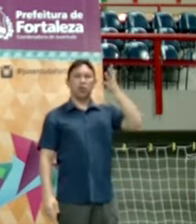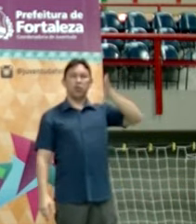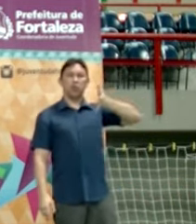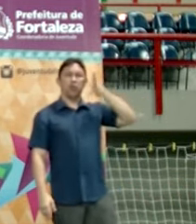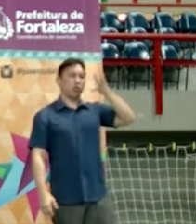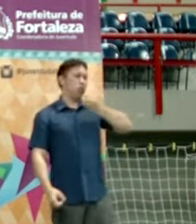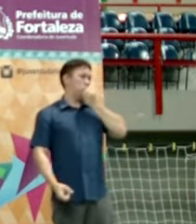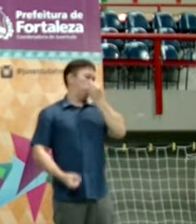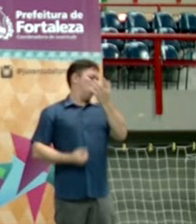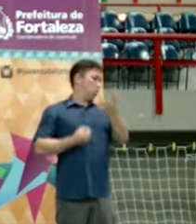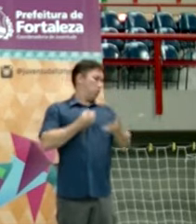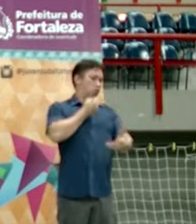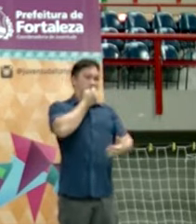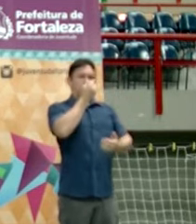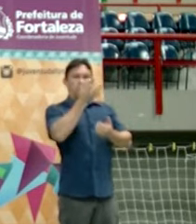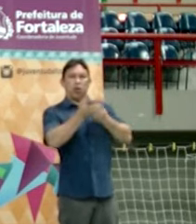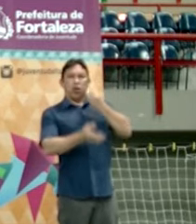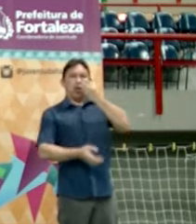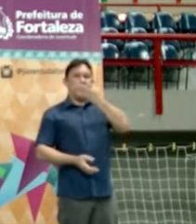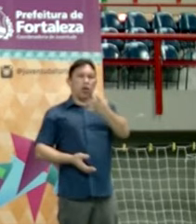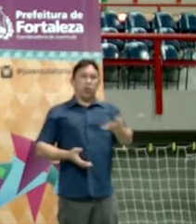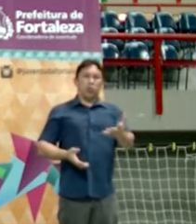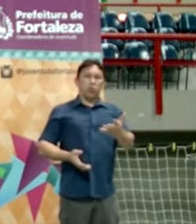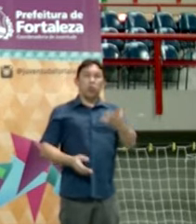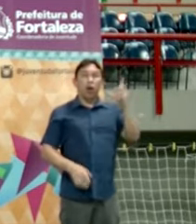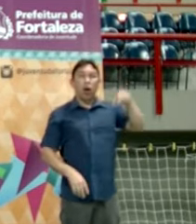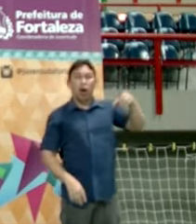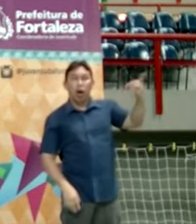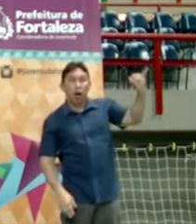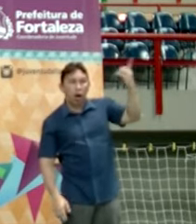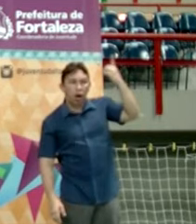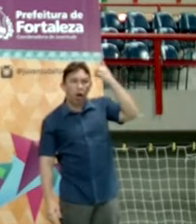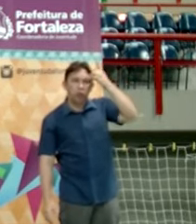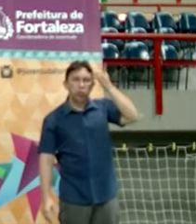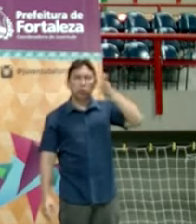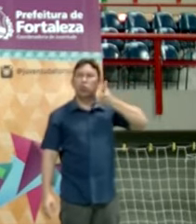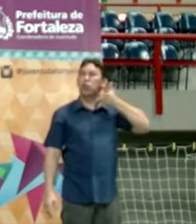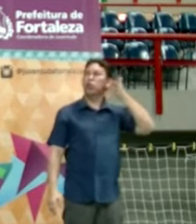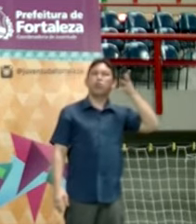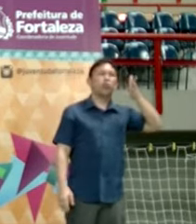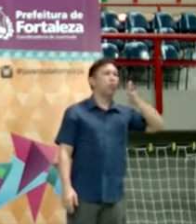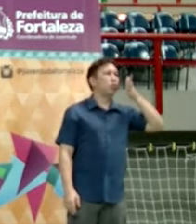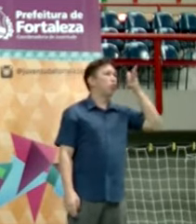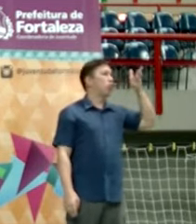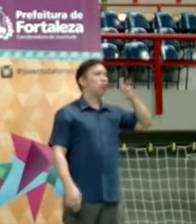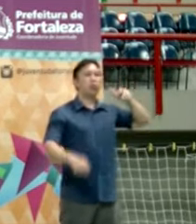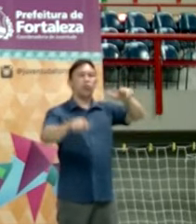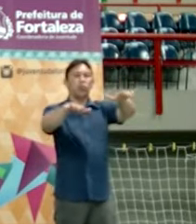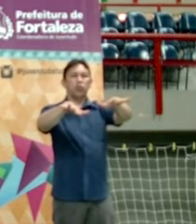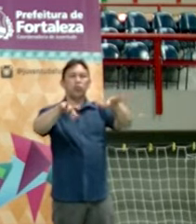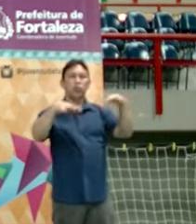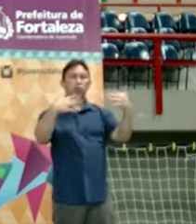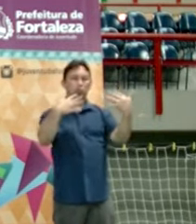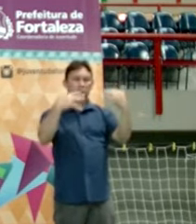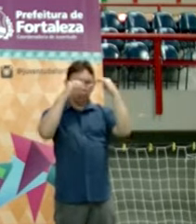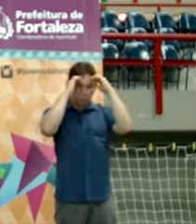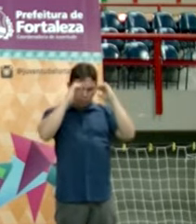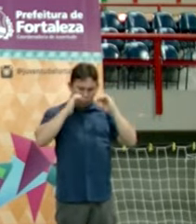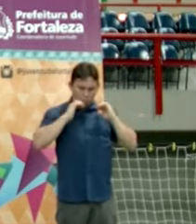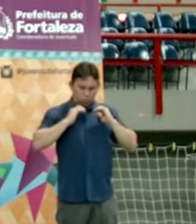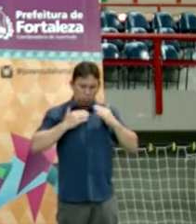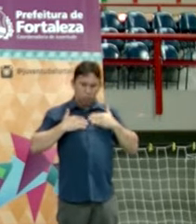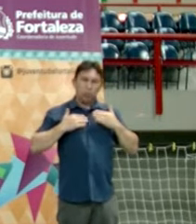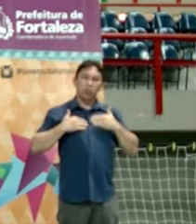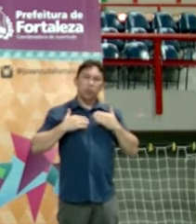expressar. Ele tinha que aprender o dom, né, da palavra, para poder convencer os